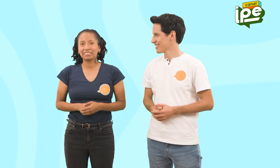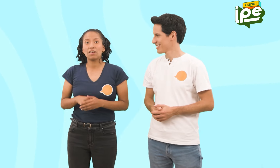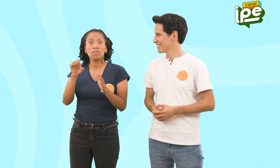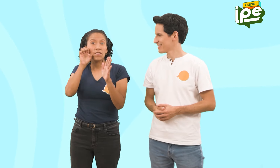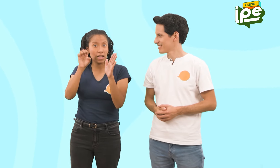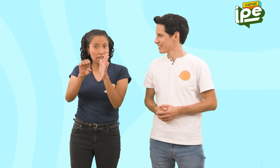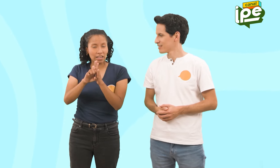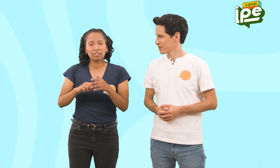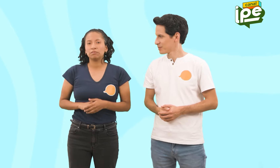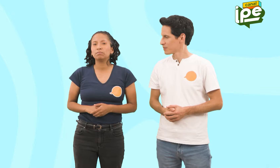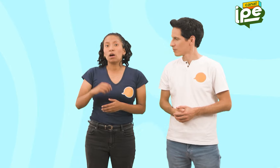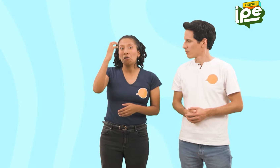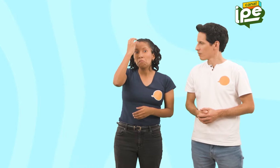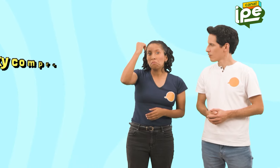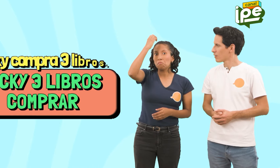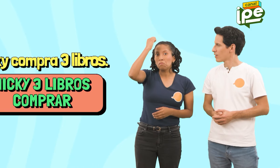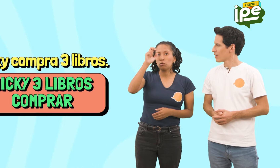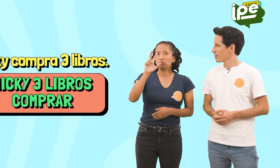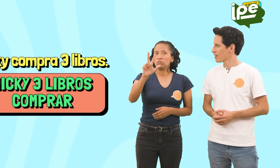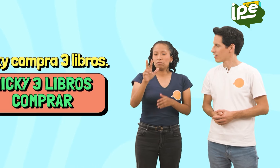comprar Mickey compra tres